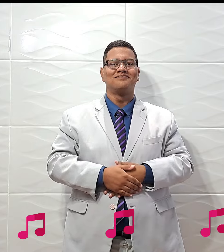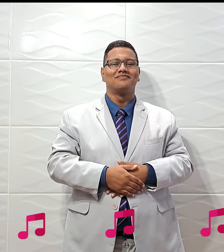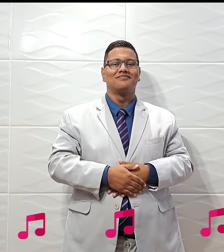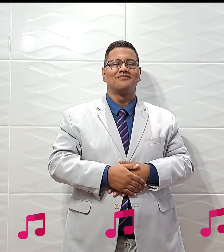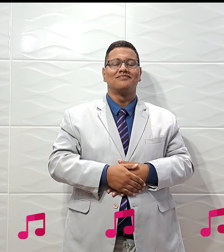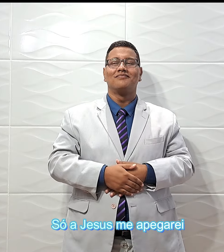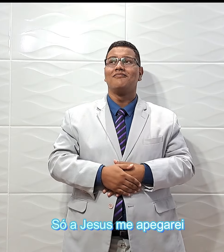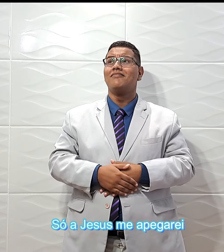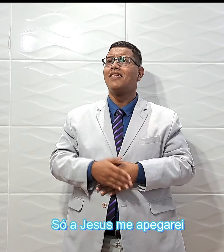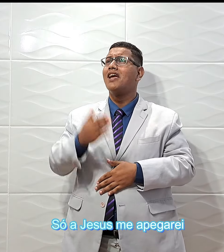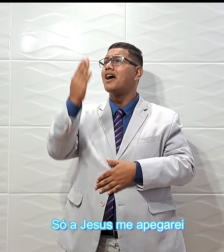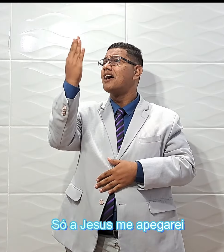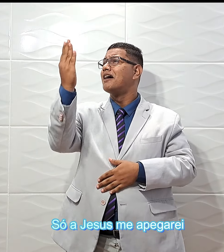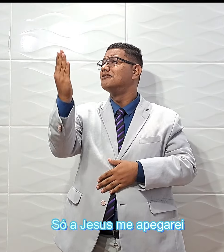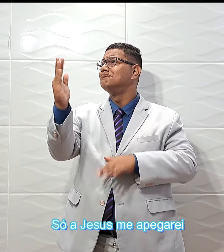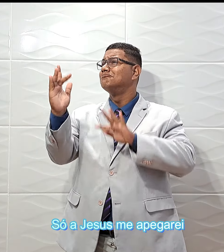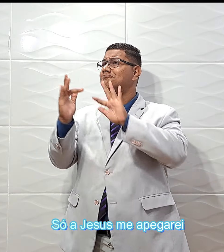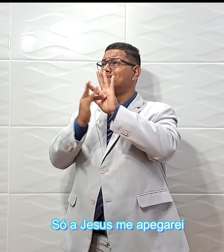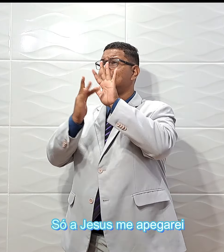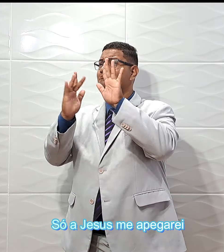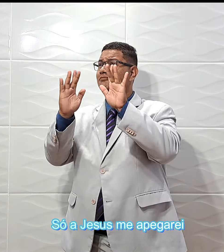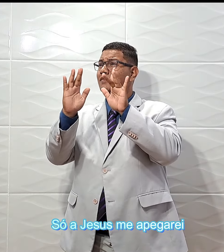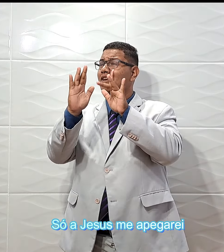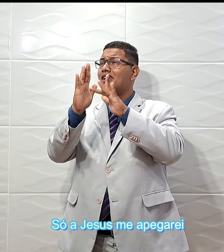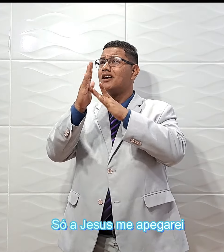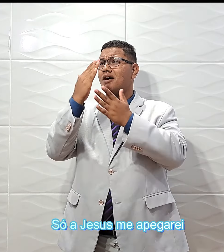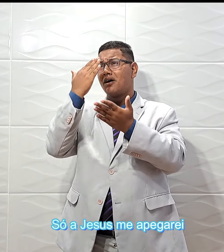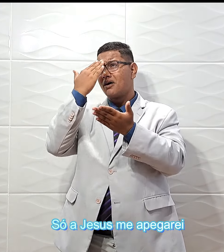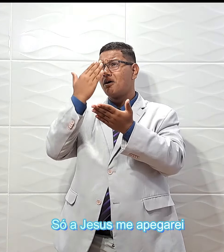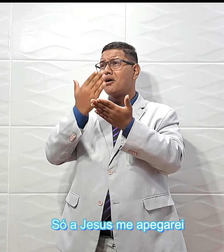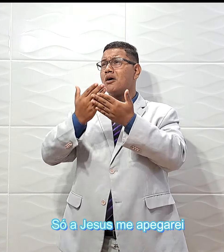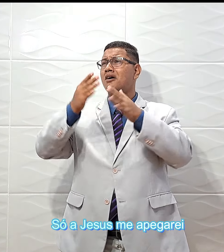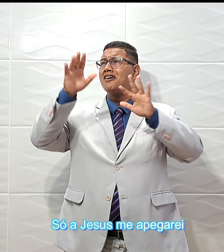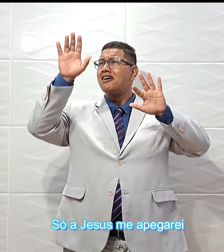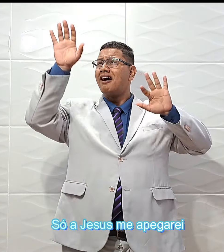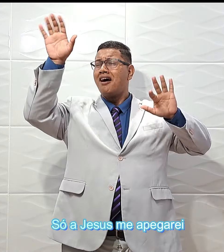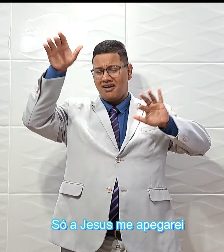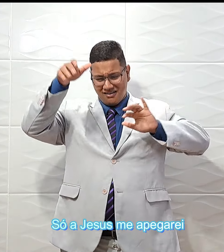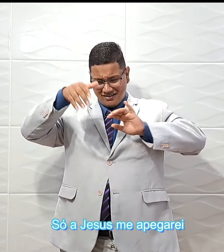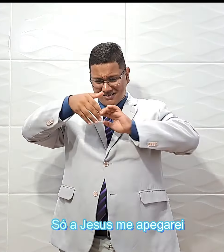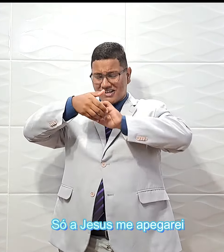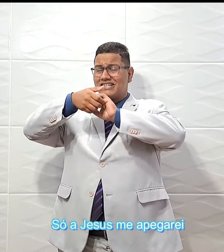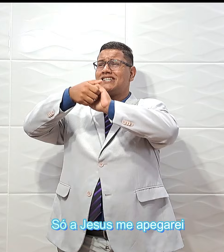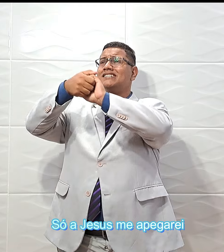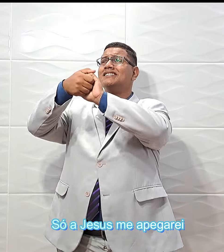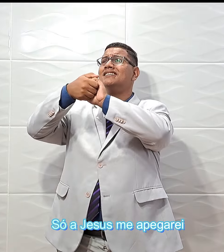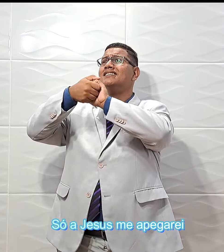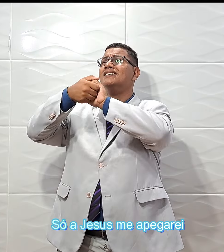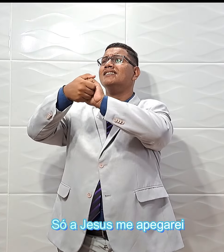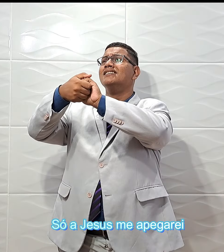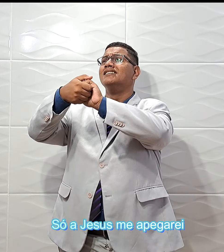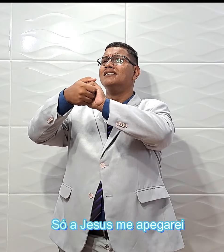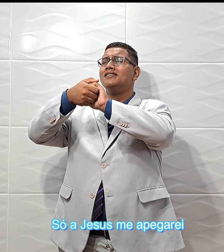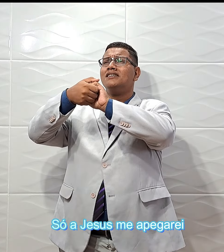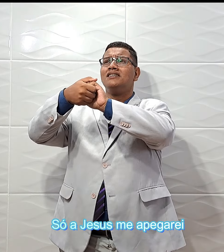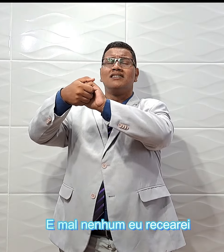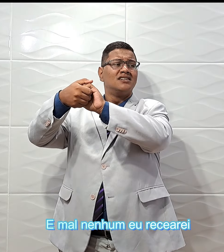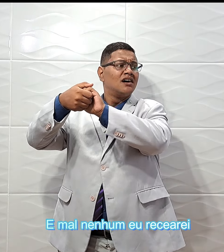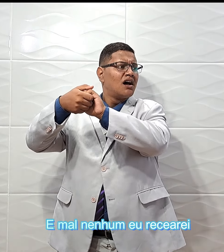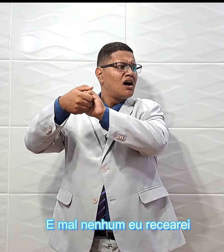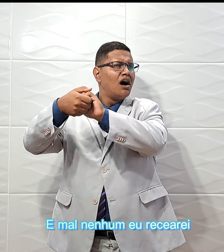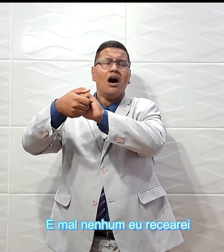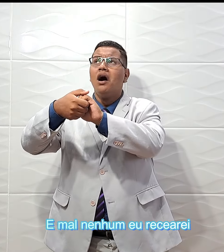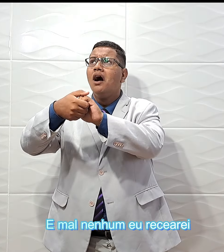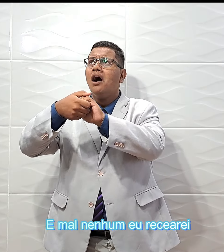Só a Jesus me apegarei